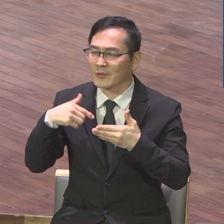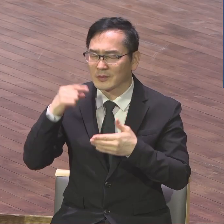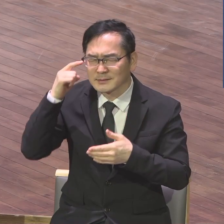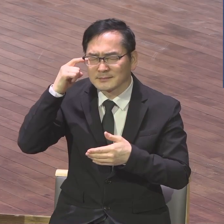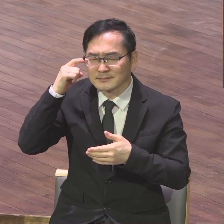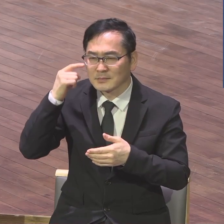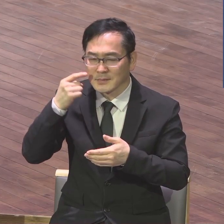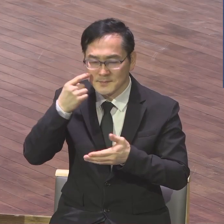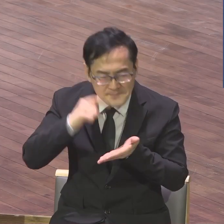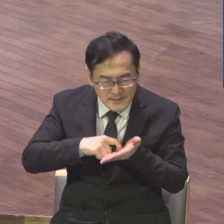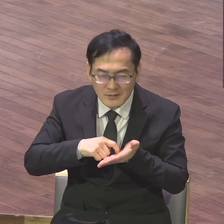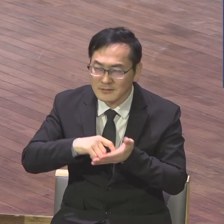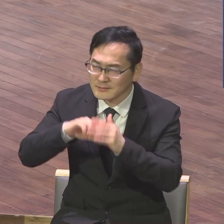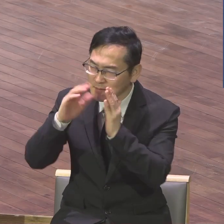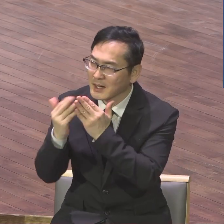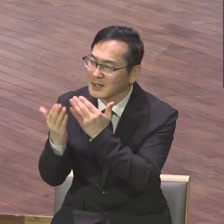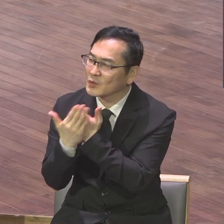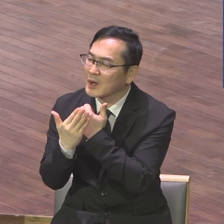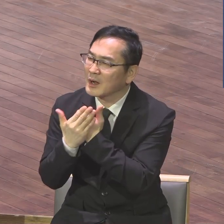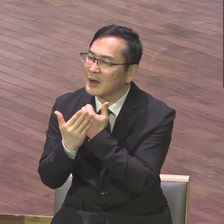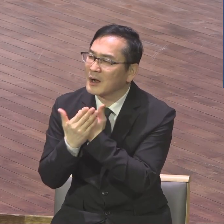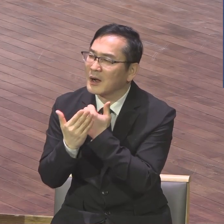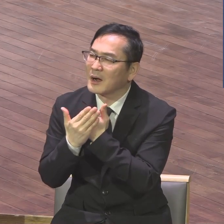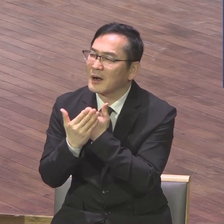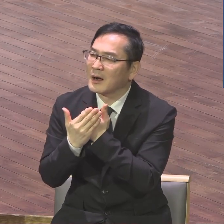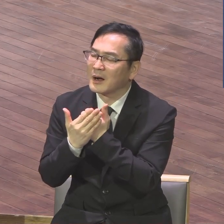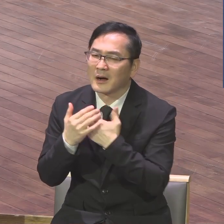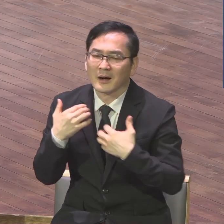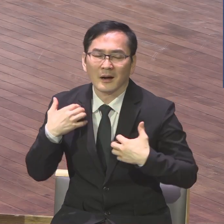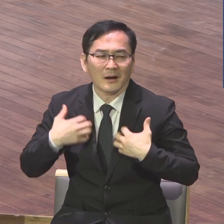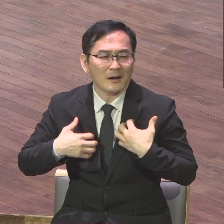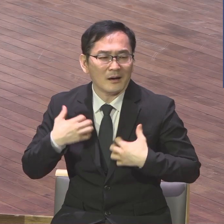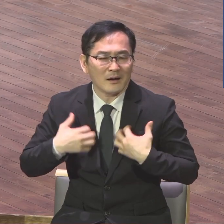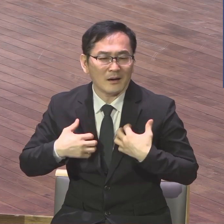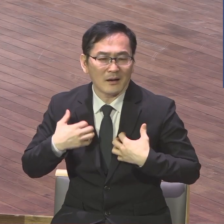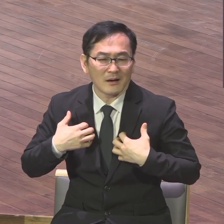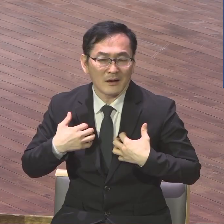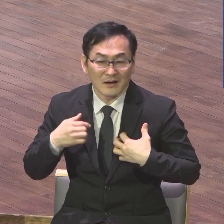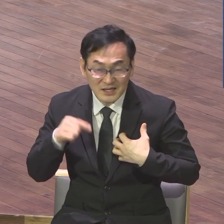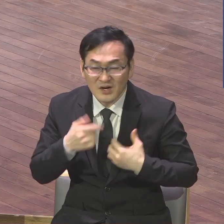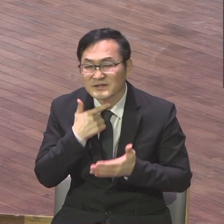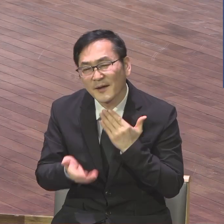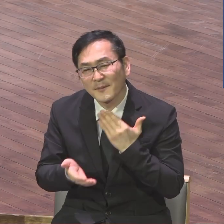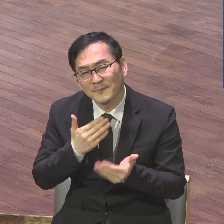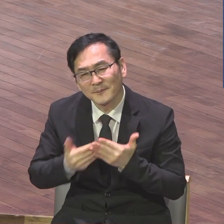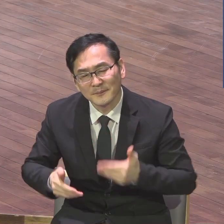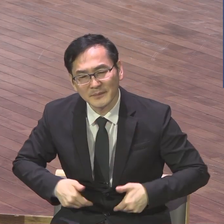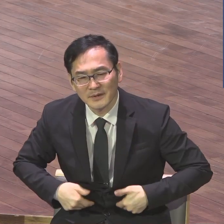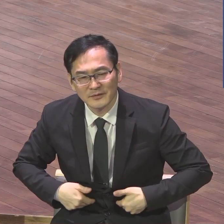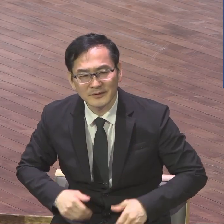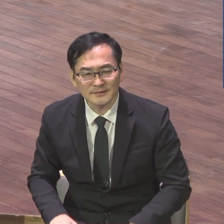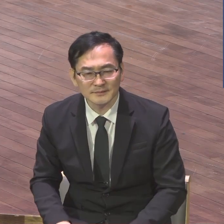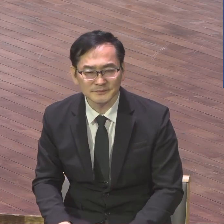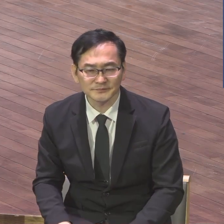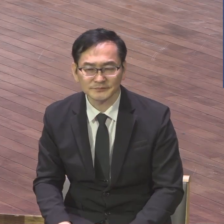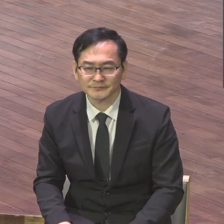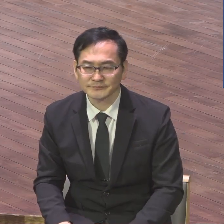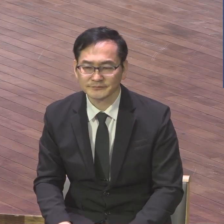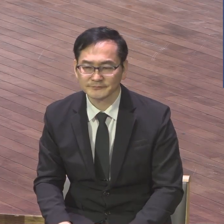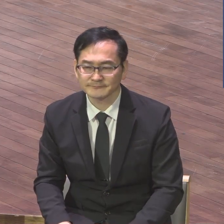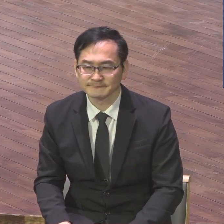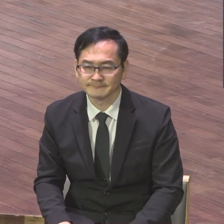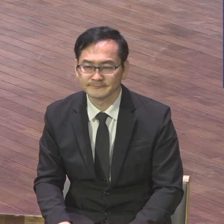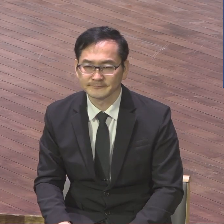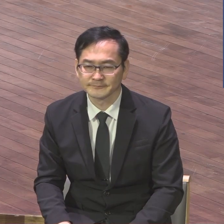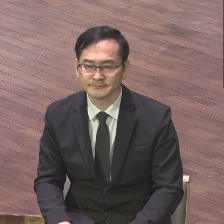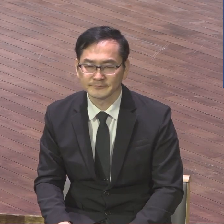발견하게 하시고 하나님께서 이렇게 사용해 주시구나. 이게 신앙생활이에요. 그리고 이 부활의